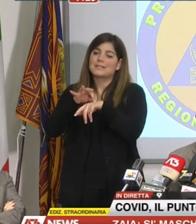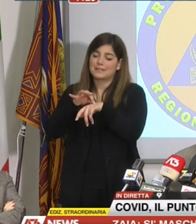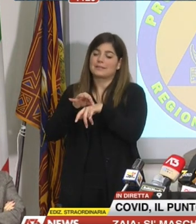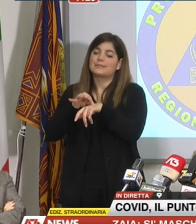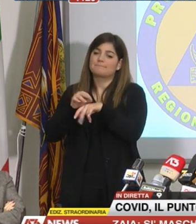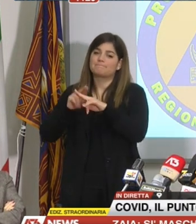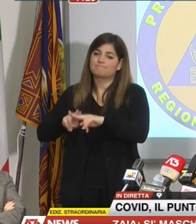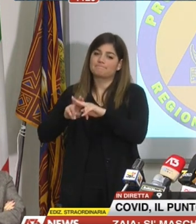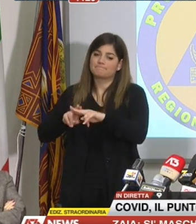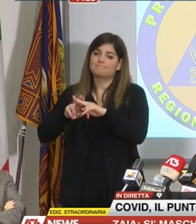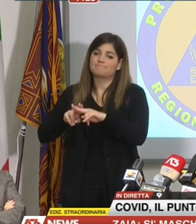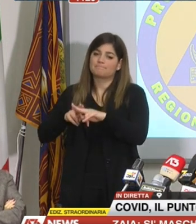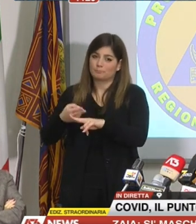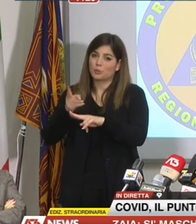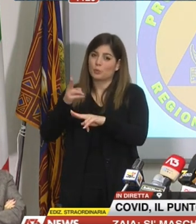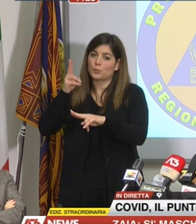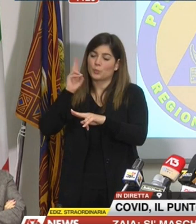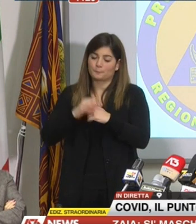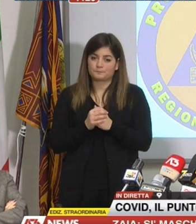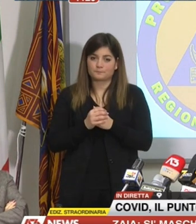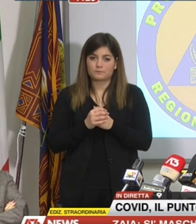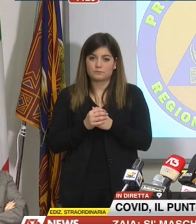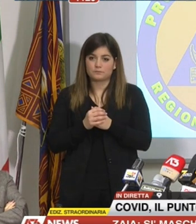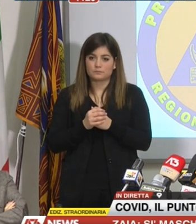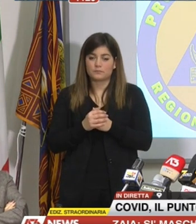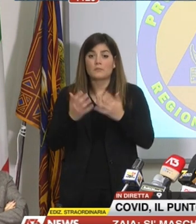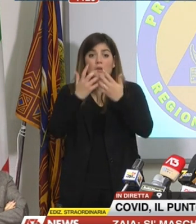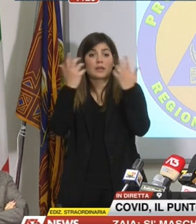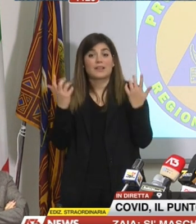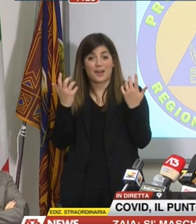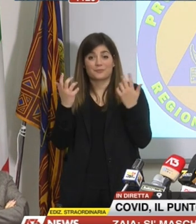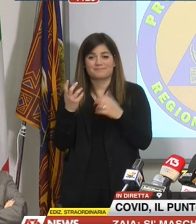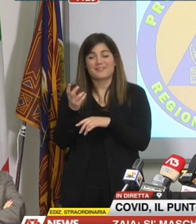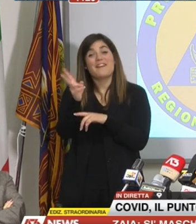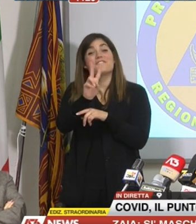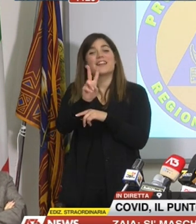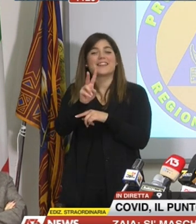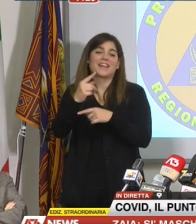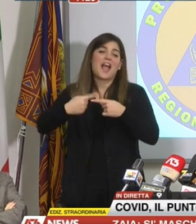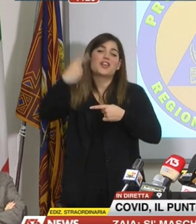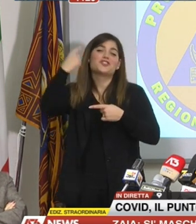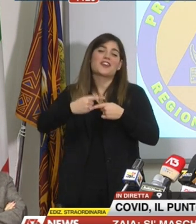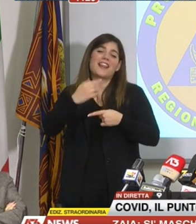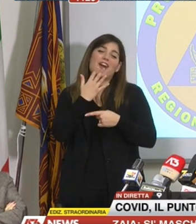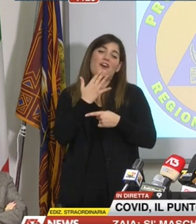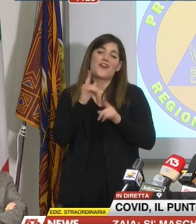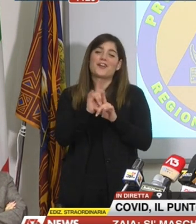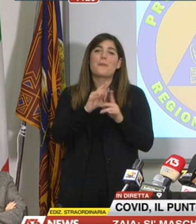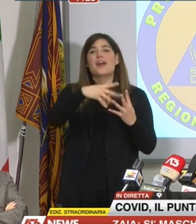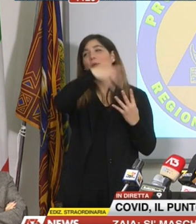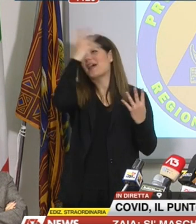Sostanzialmente, se oggi dovesse descrivere la situazione, il venerdì è il giorno dei colori, no? Il giorno dell'arcobaleno,